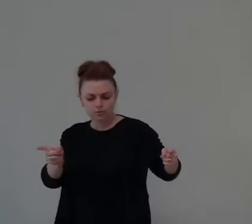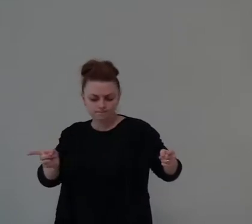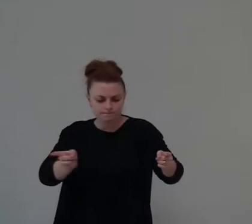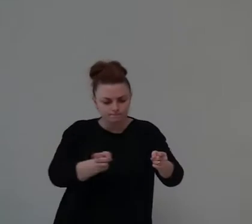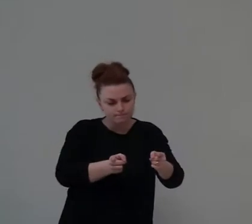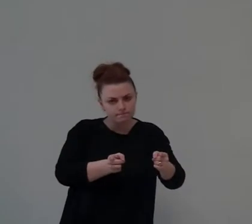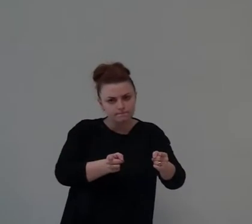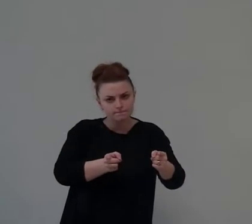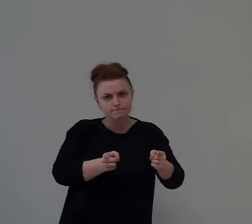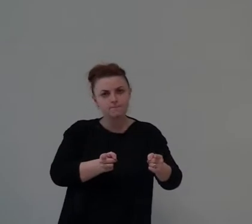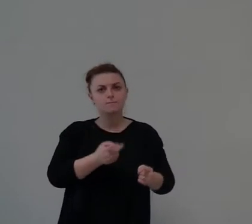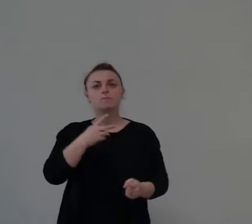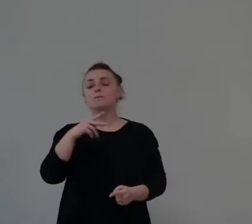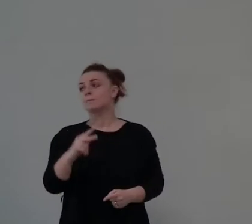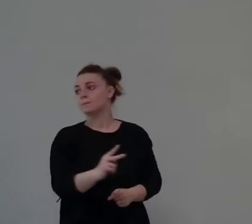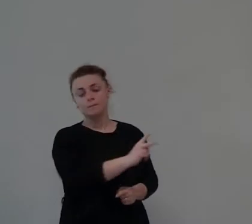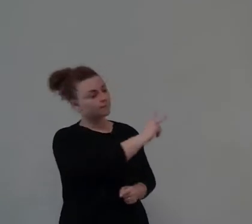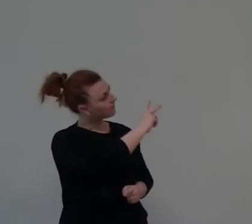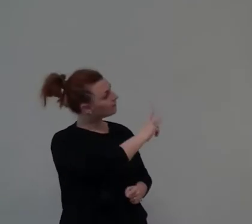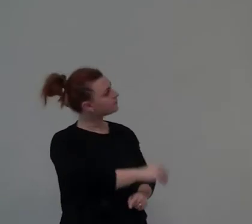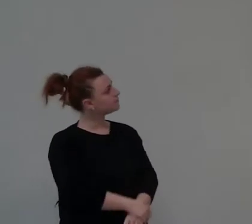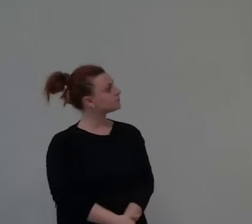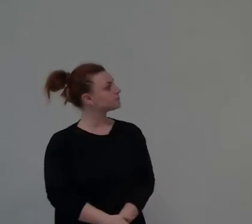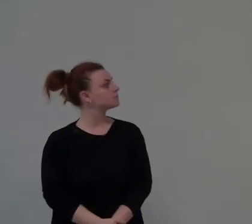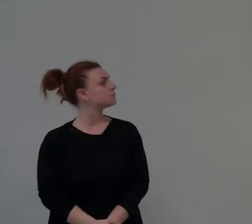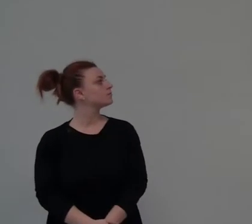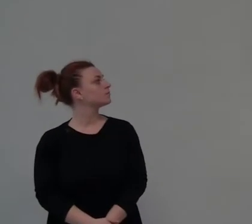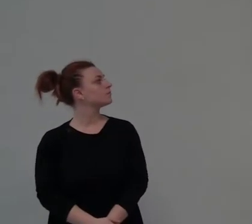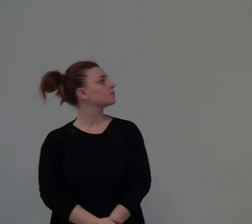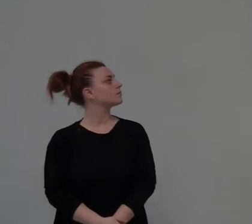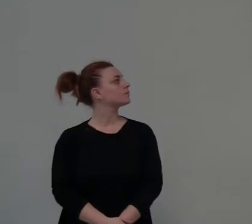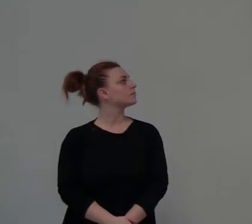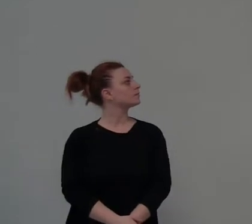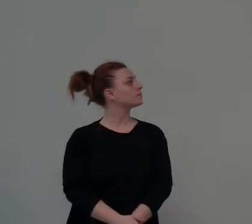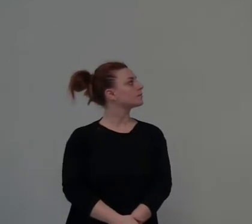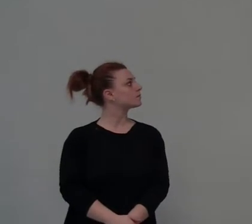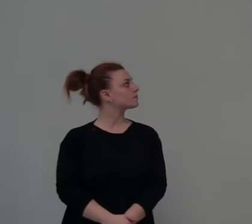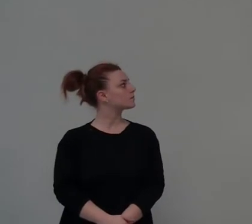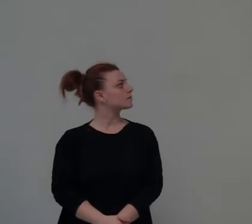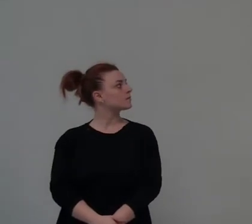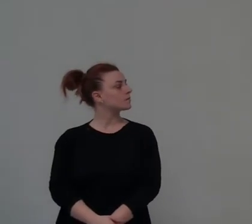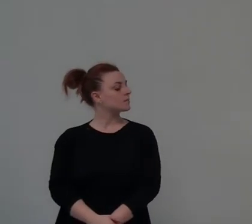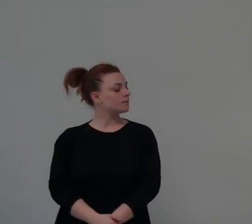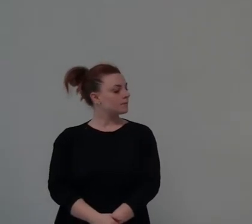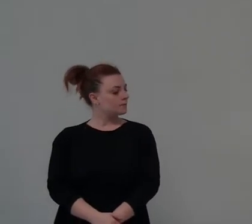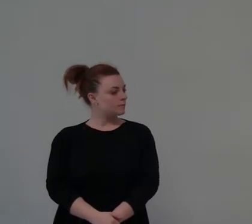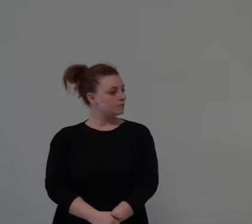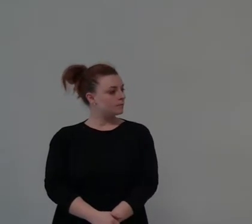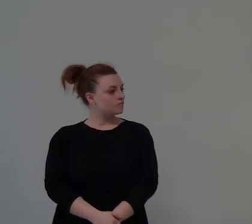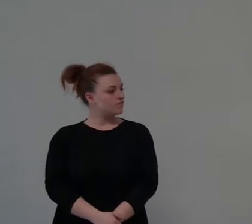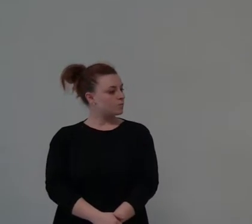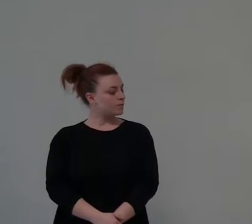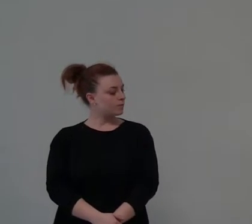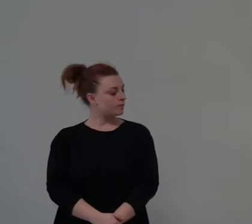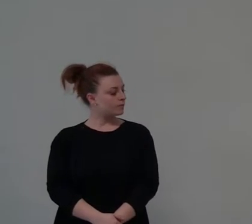così: poi gli apostoli si riunirono attorno a Gesù e gli riferirono tutto quello che avevano fatto e insegnato. Ed egli disse loro: